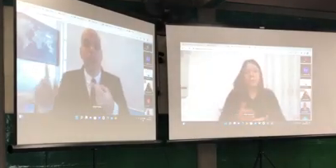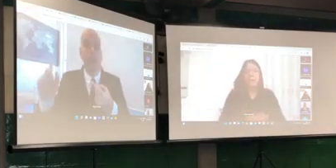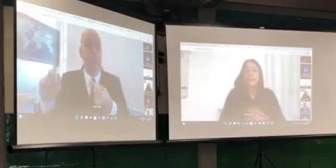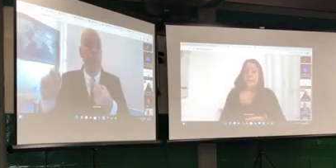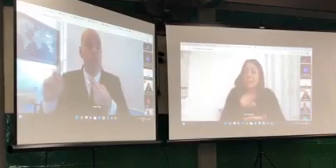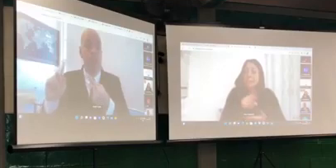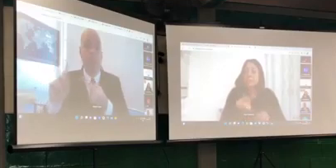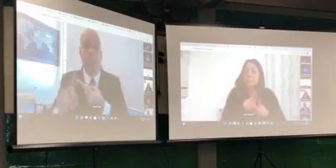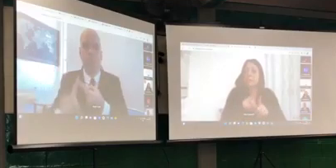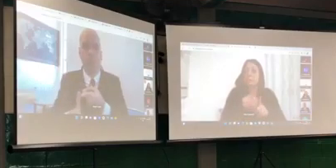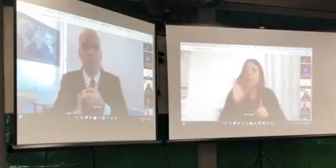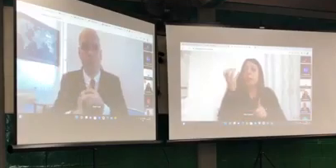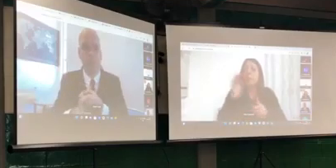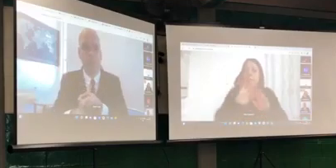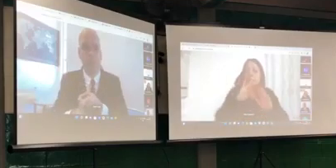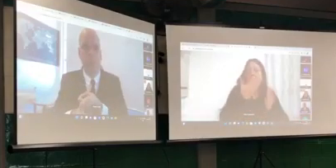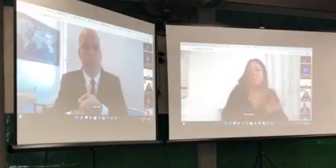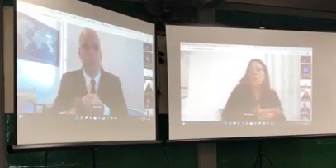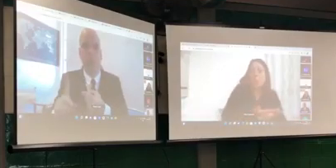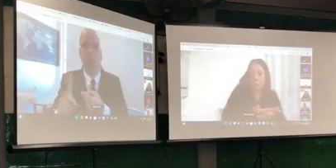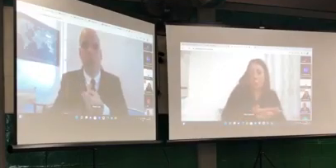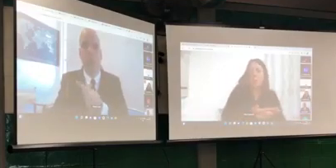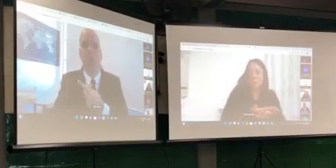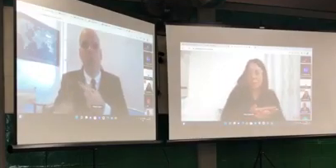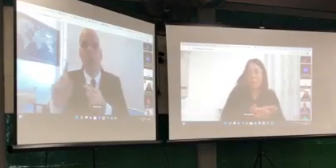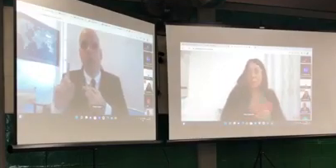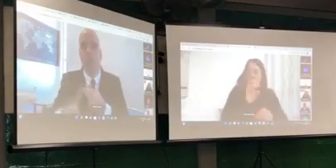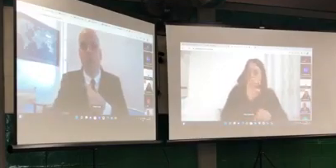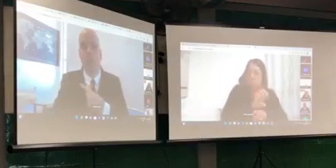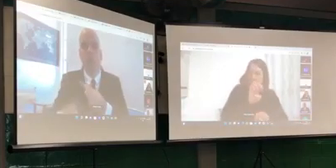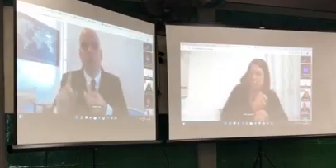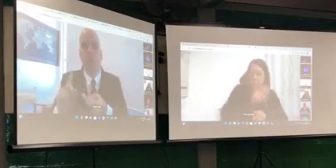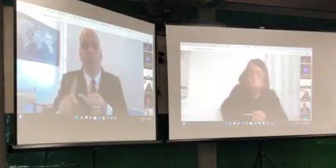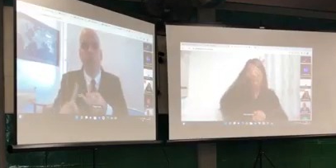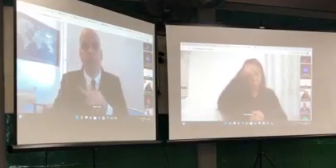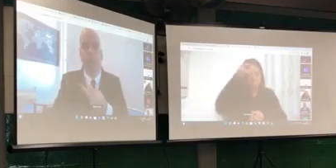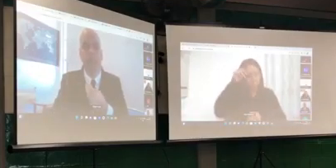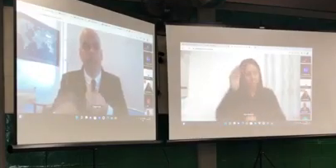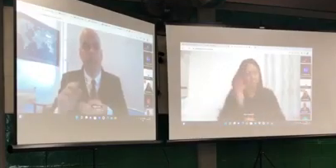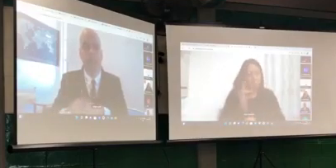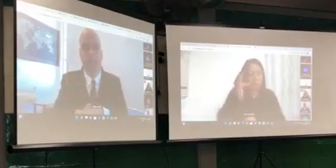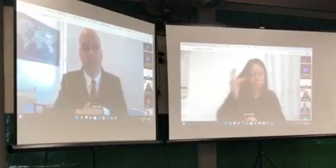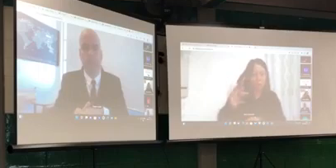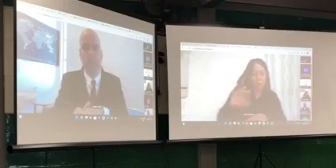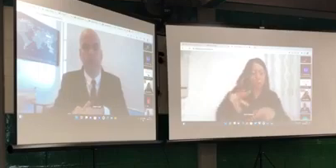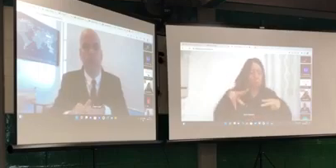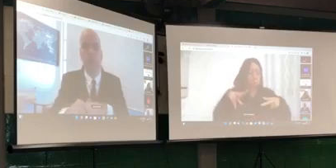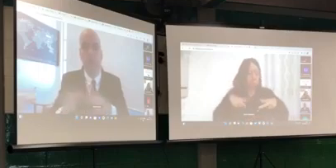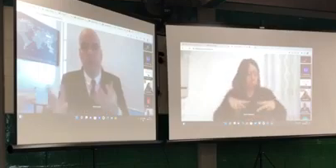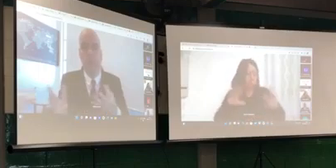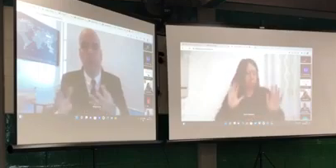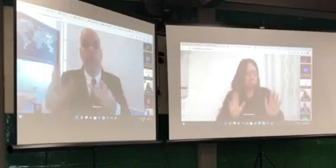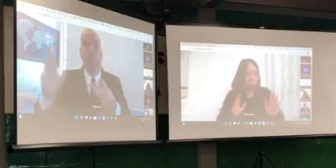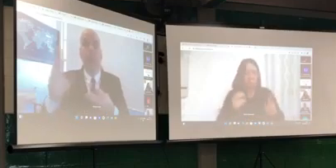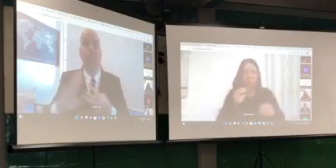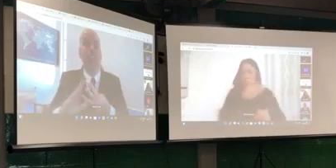deve ocorrer nas escolas, né? Estadual, municipal, federal, particular, pública,